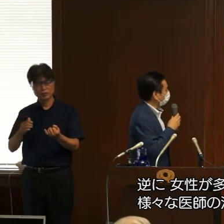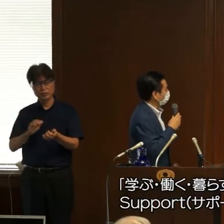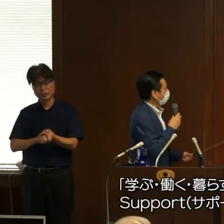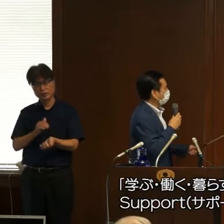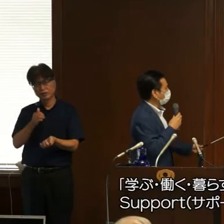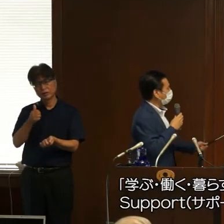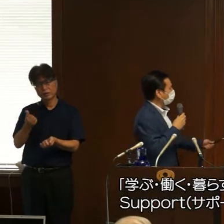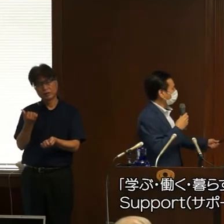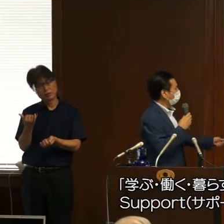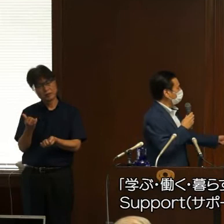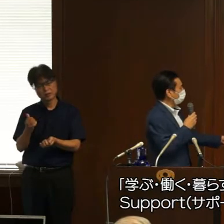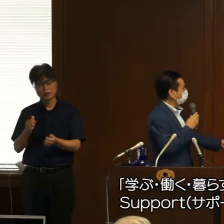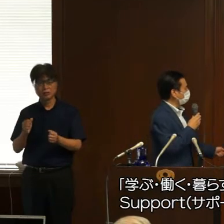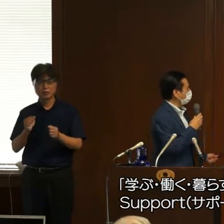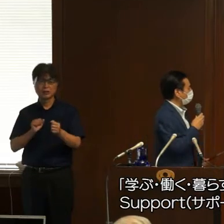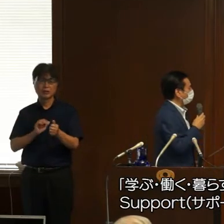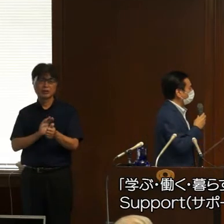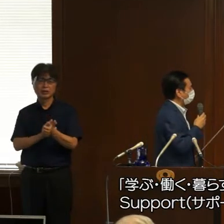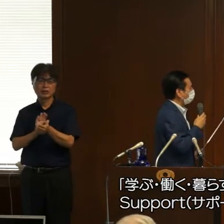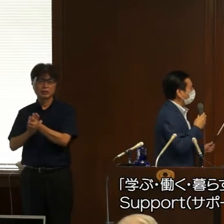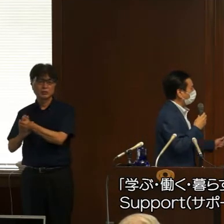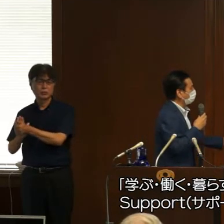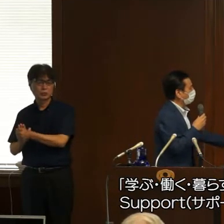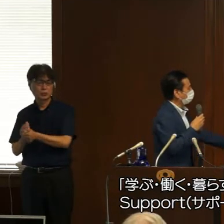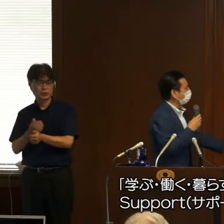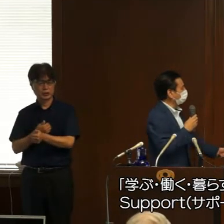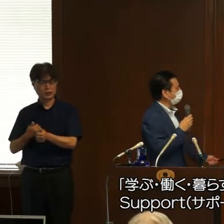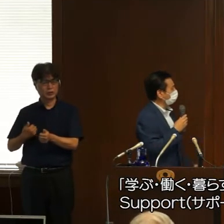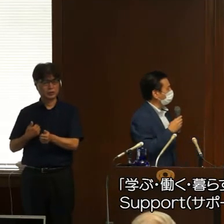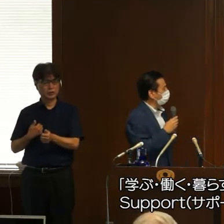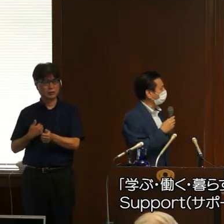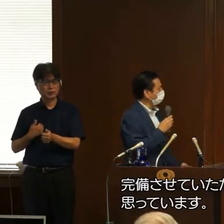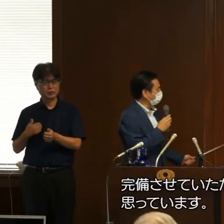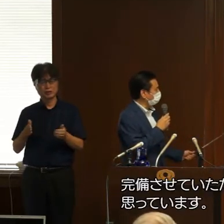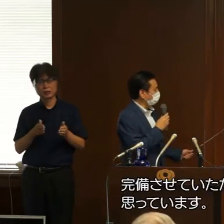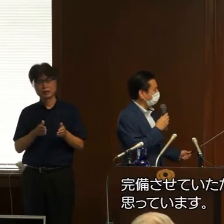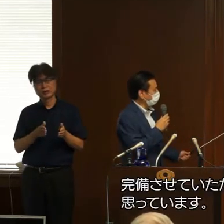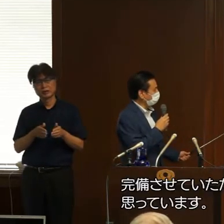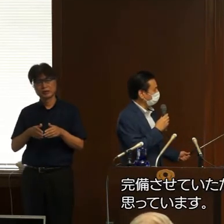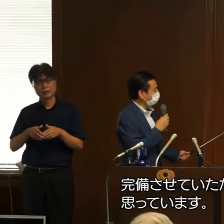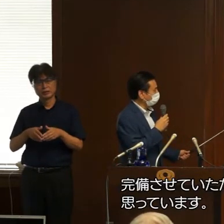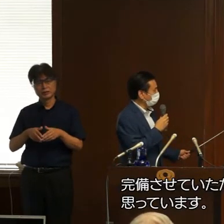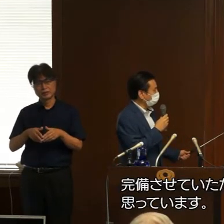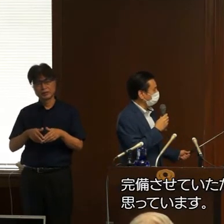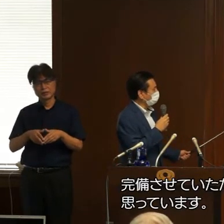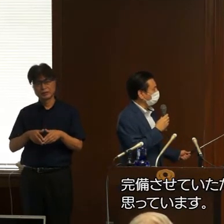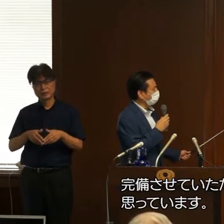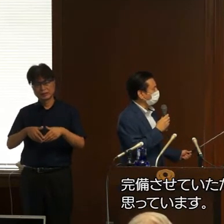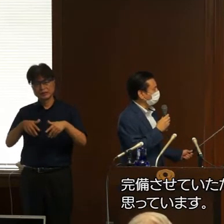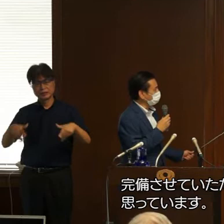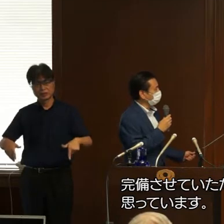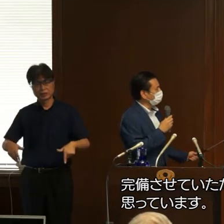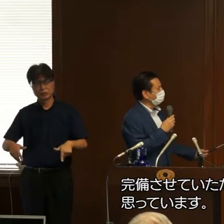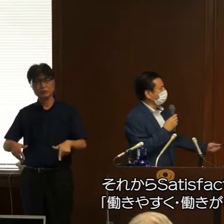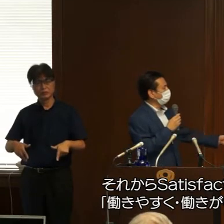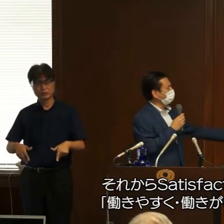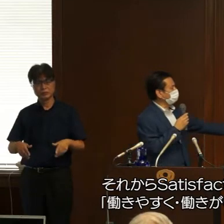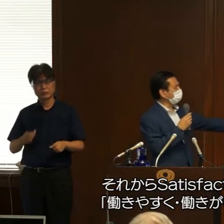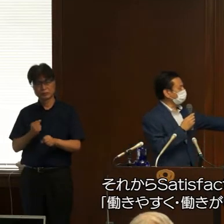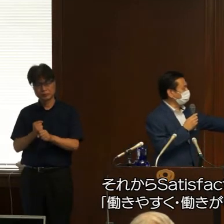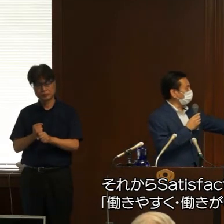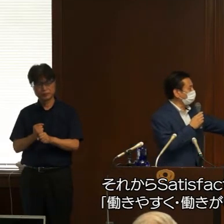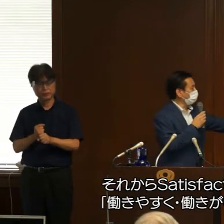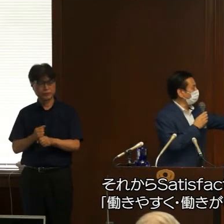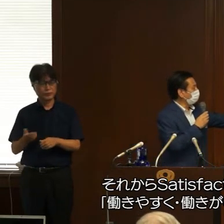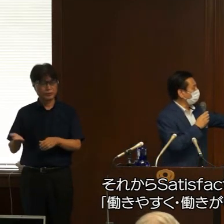ートもする、学ぶ働く暮らすをサポートできるような体制も完備させていただかなければいけないと思っています。それ